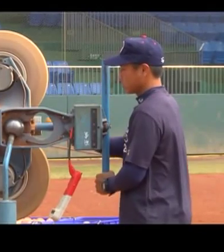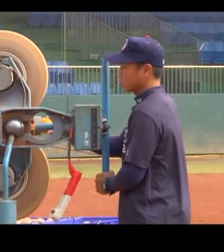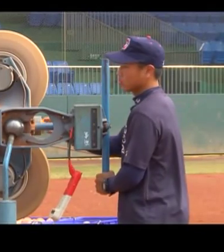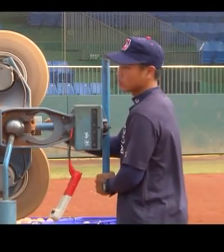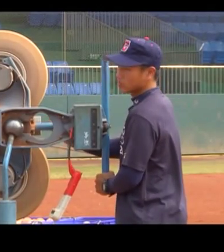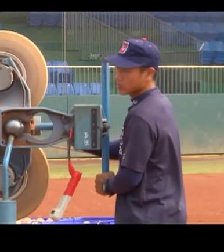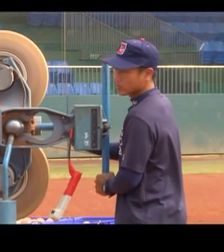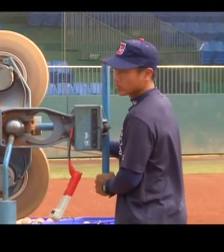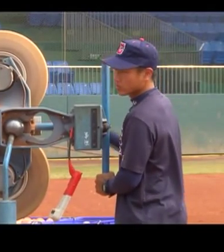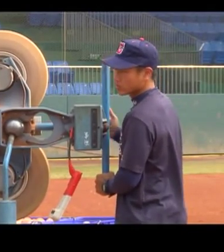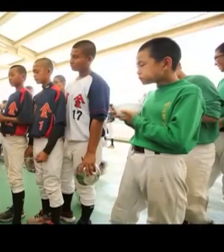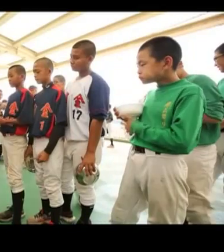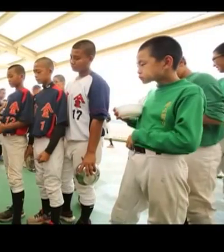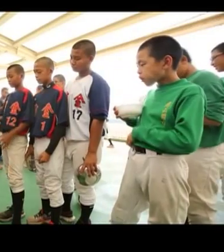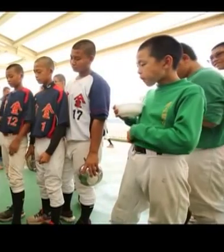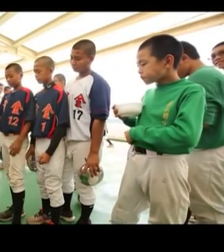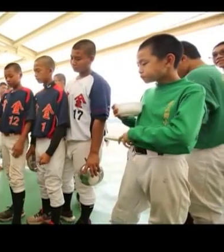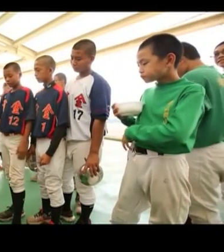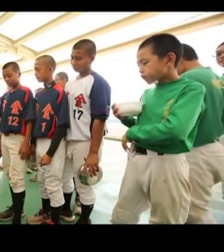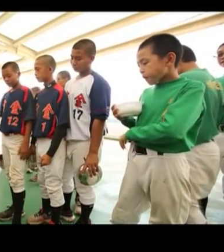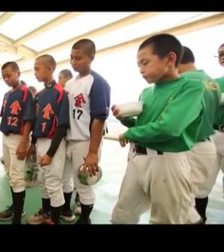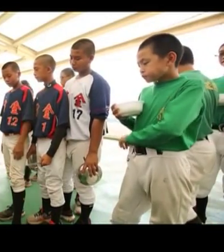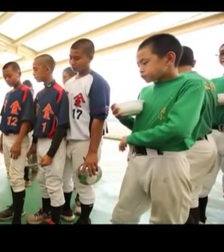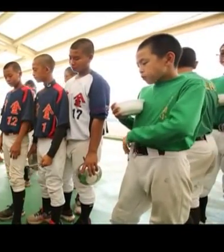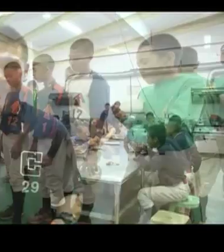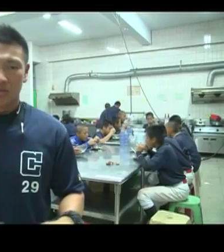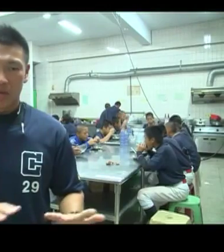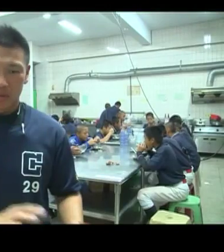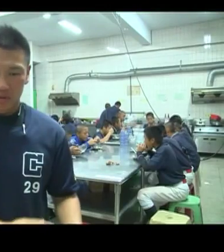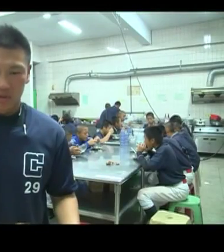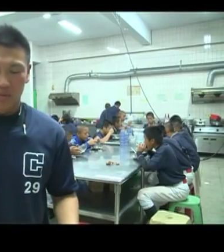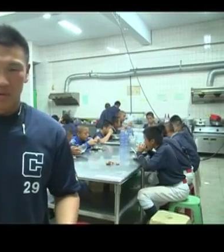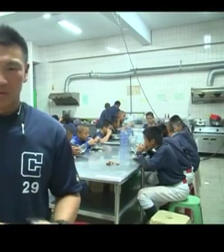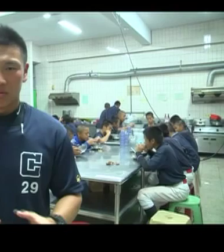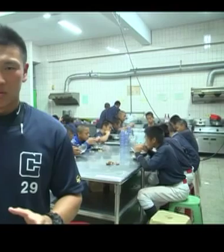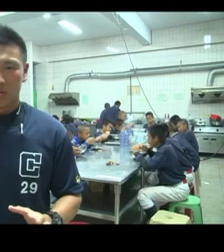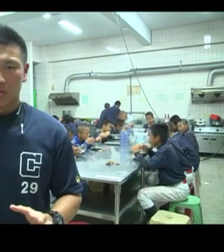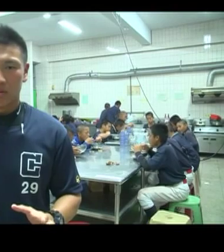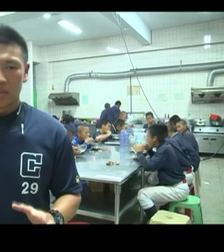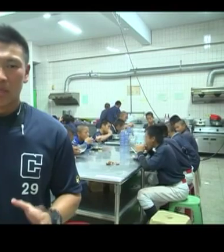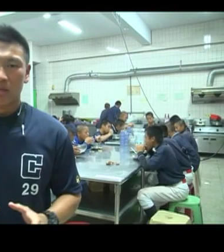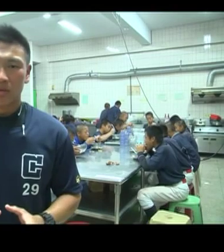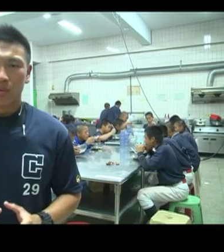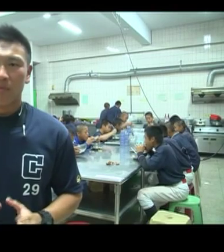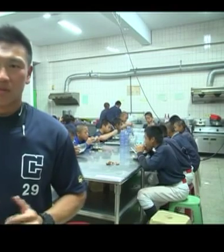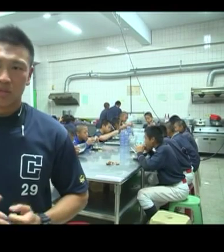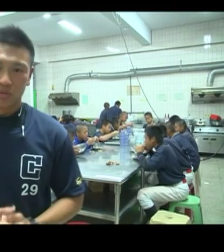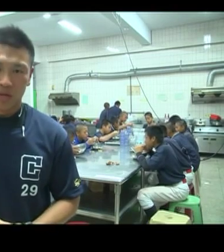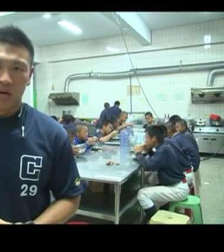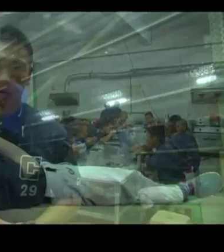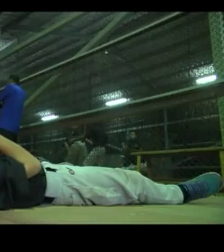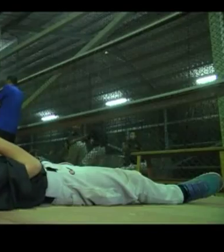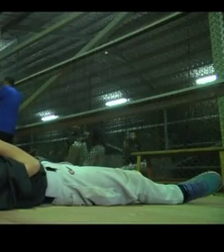手。可能他们以后会到各个行业去，可是你有打棒球的小朋友，一定有办法吃苦耐劳。